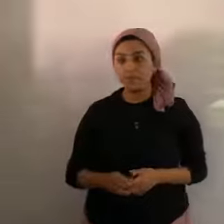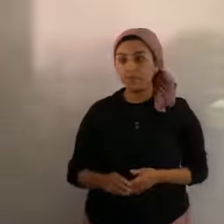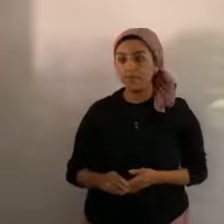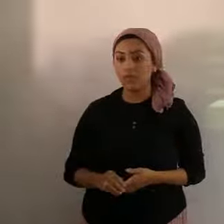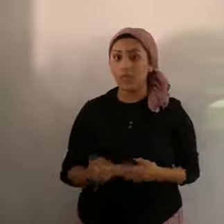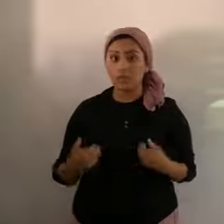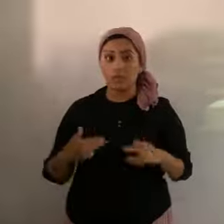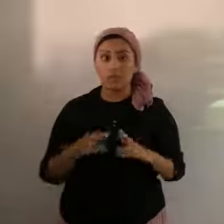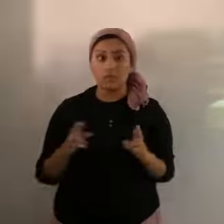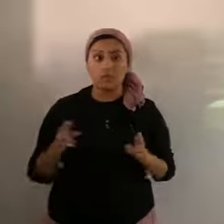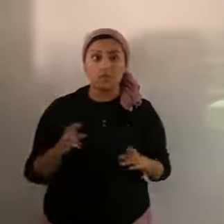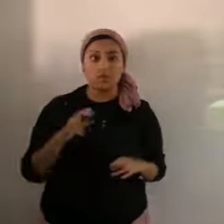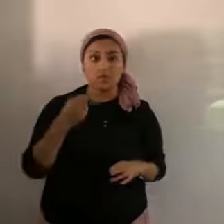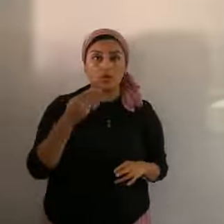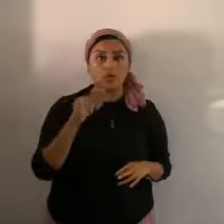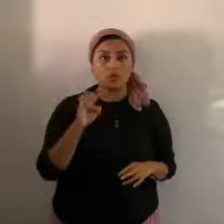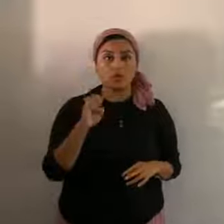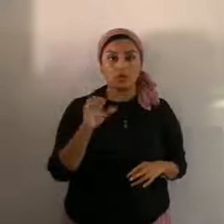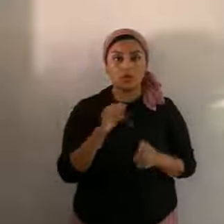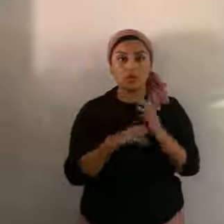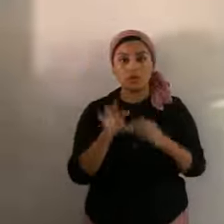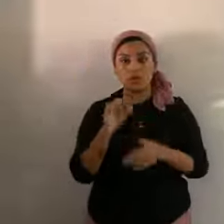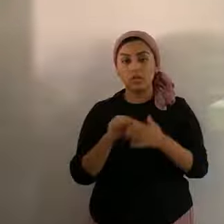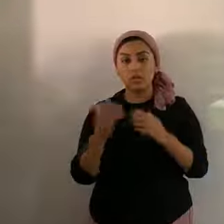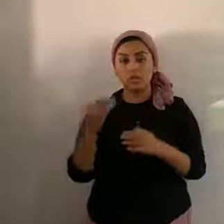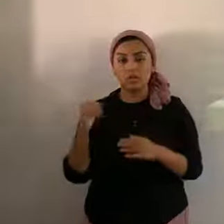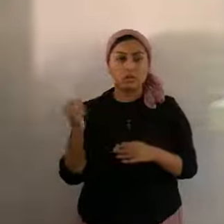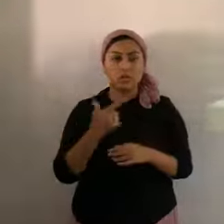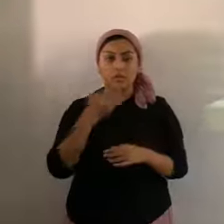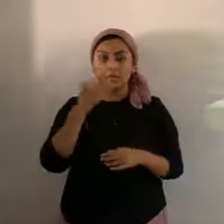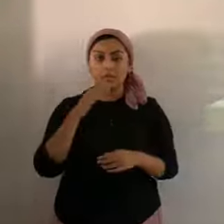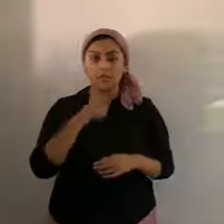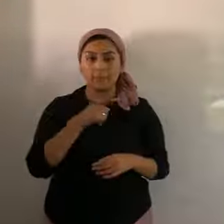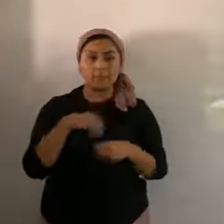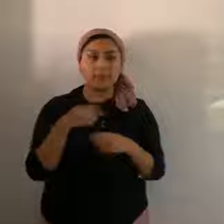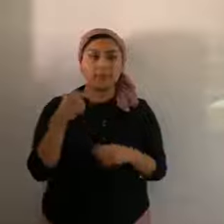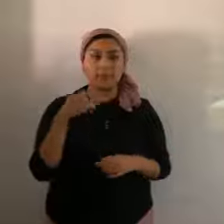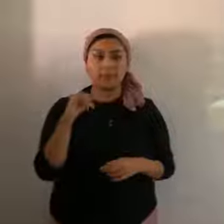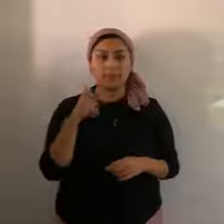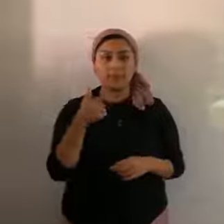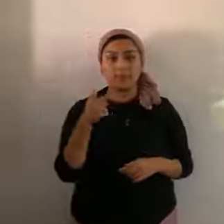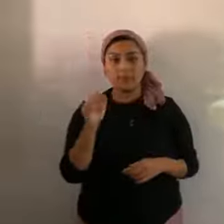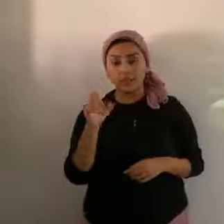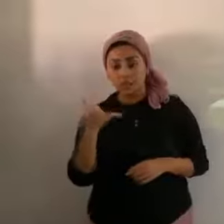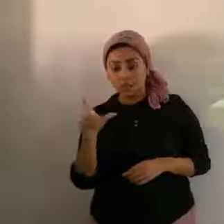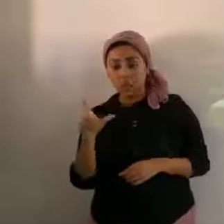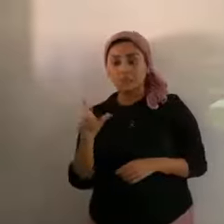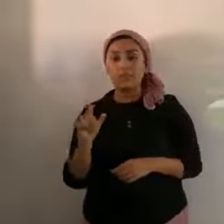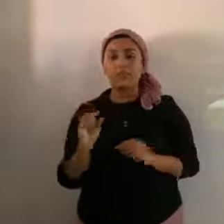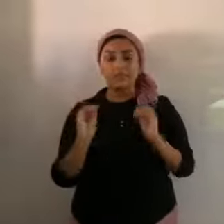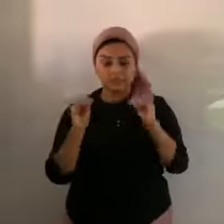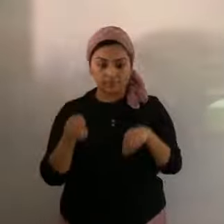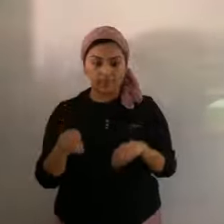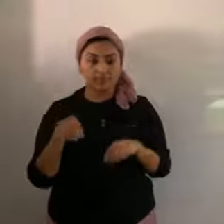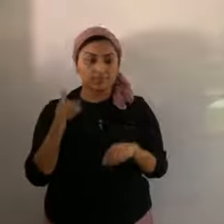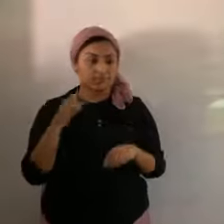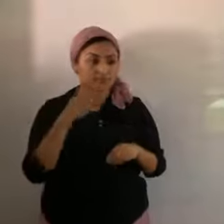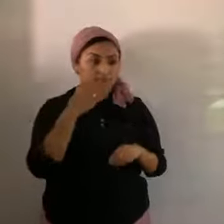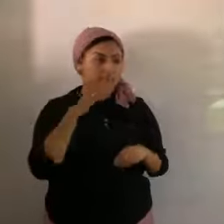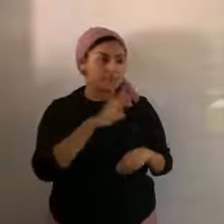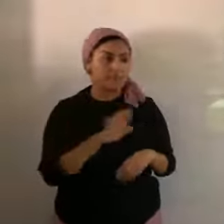¿Lo tienen? Oseas 9, 15, ya lo leímos, pero vamos a releerlo. Toda la maldad de ellos fue en Gilgal. Allí pues les tomé aversión por la perversidad